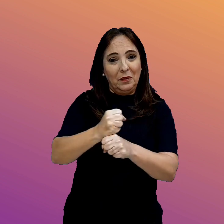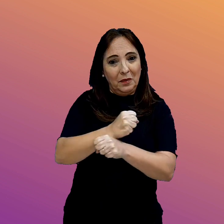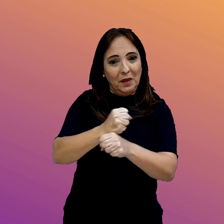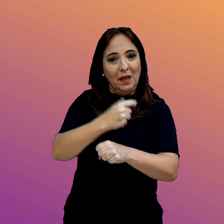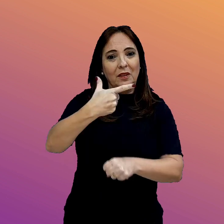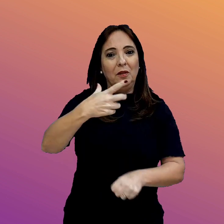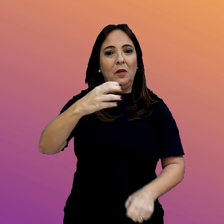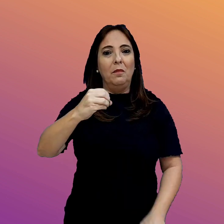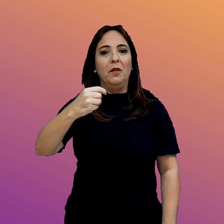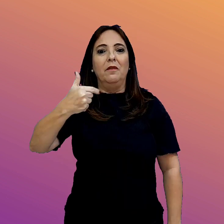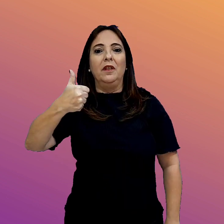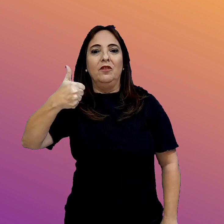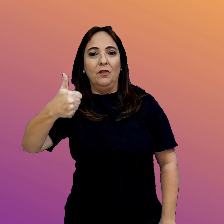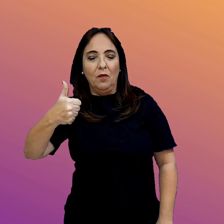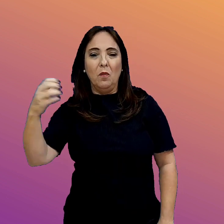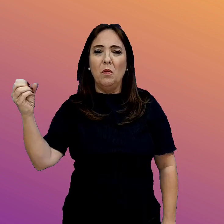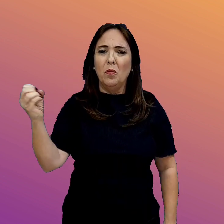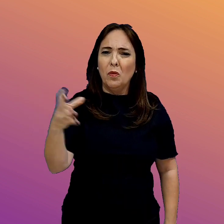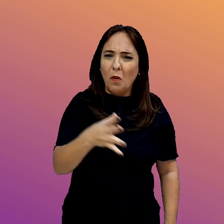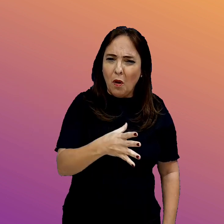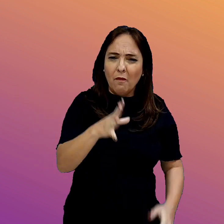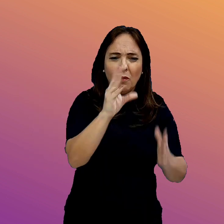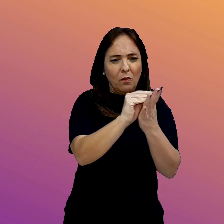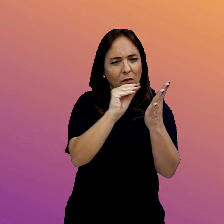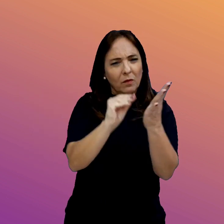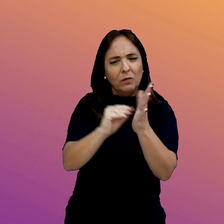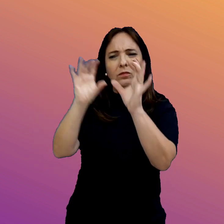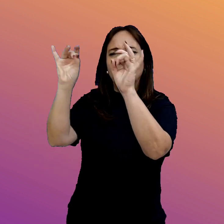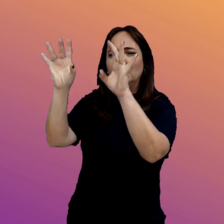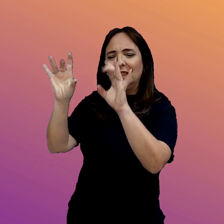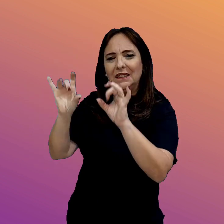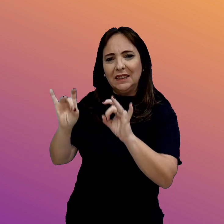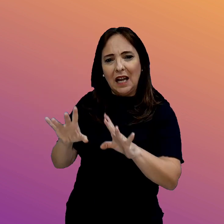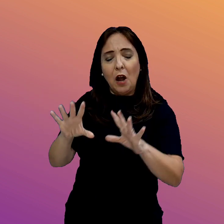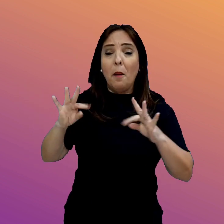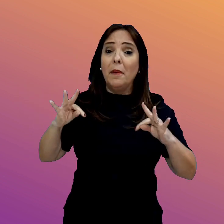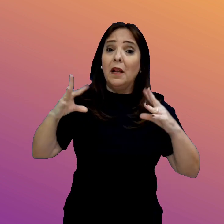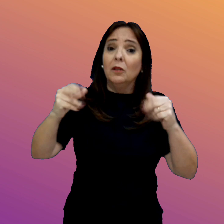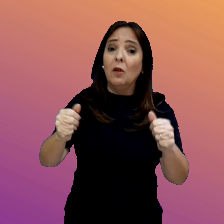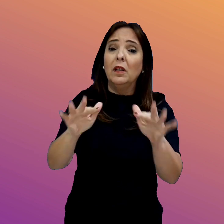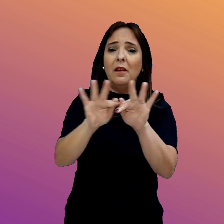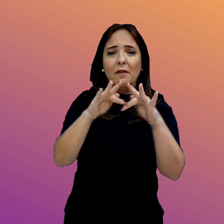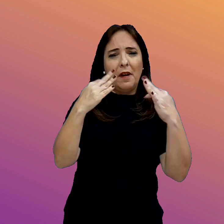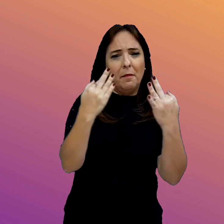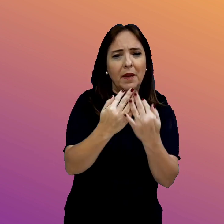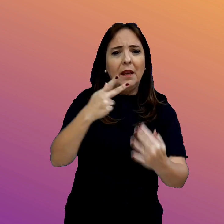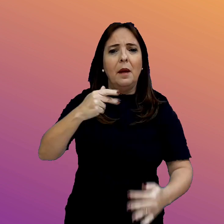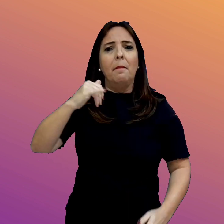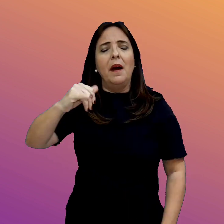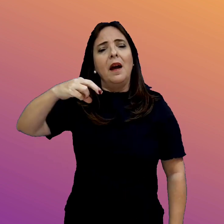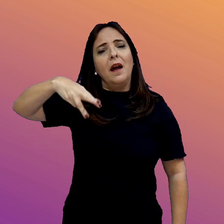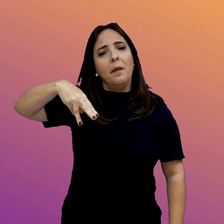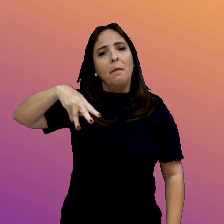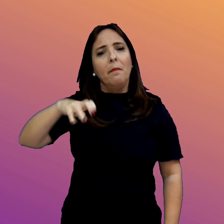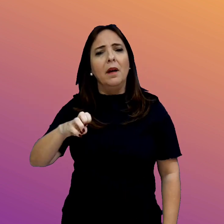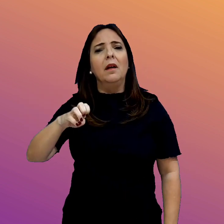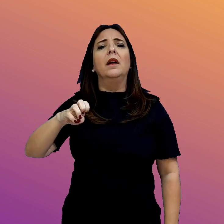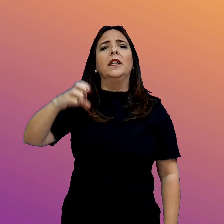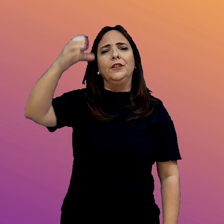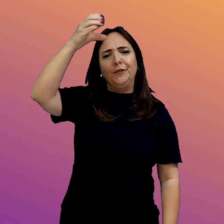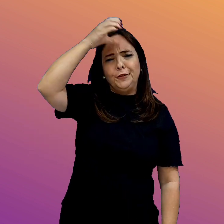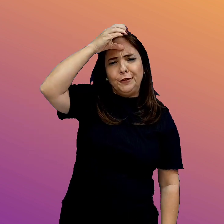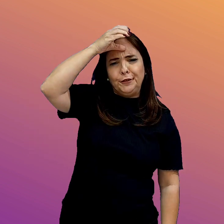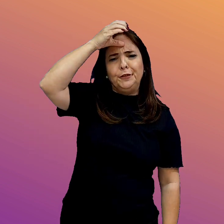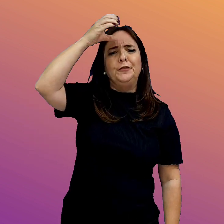estamos inovando, trazendo um conteúdo todo especial para as famílias, para você, pai, mãe, avó, tia, você